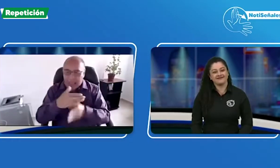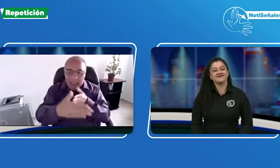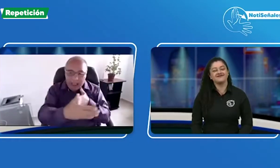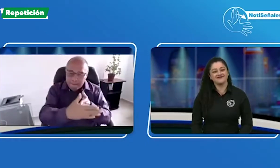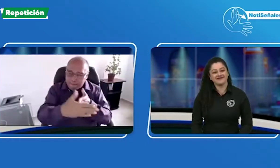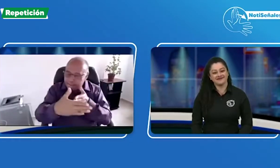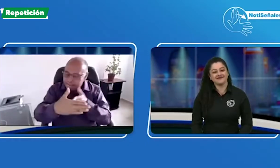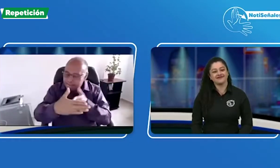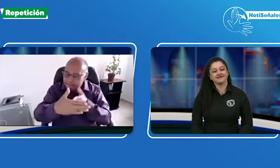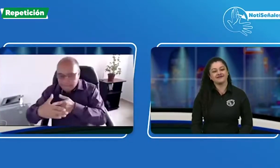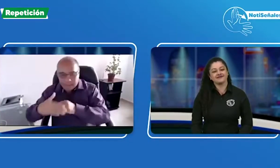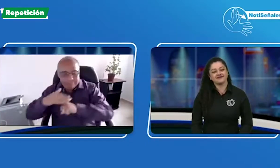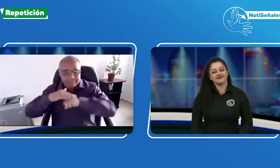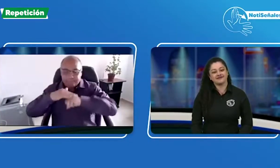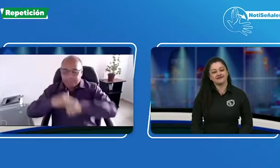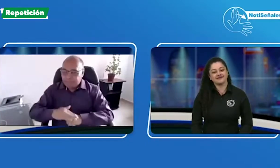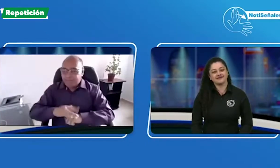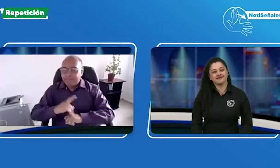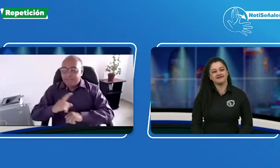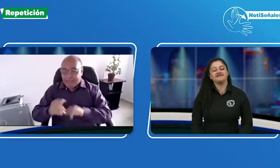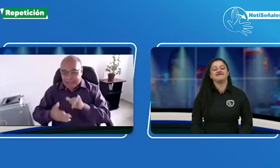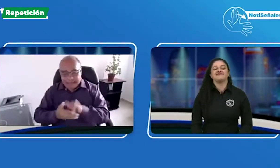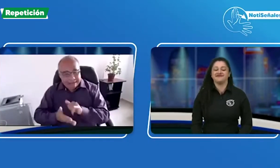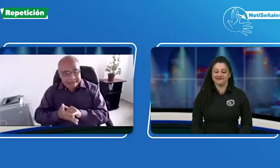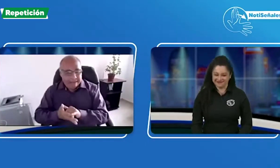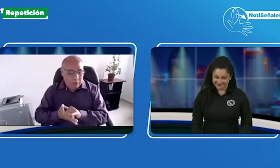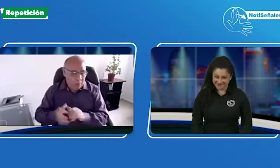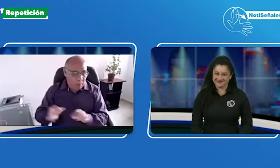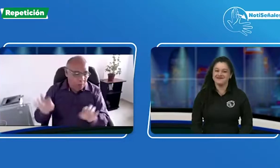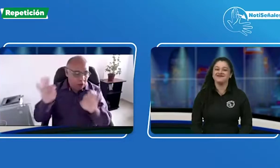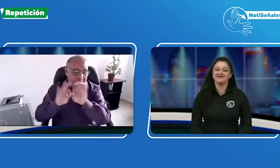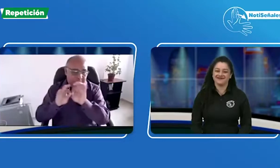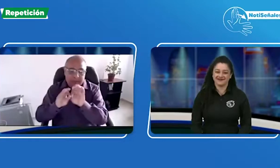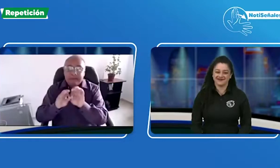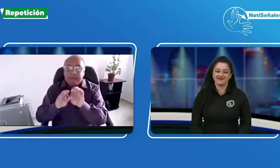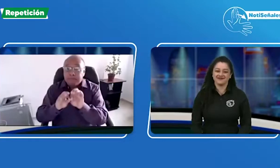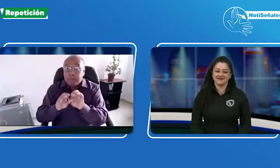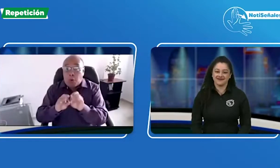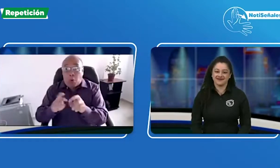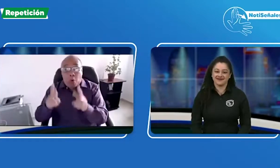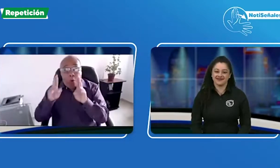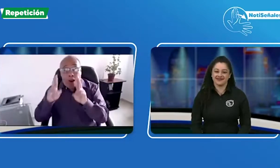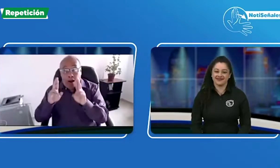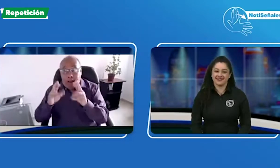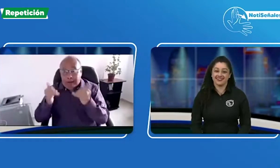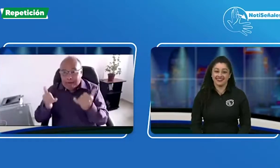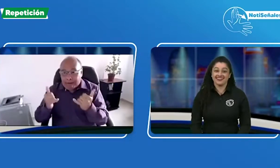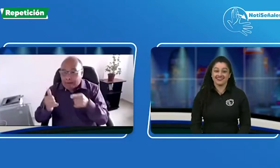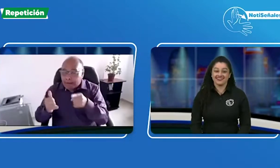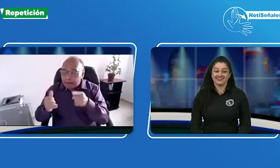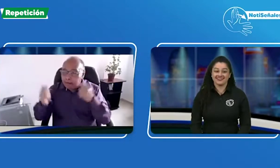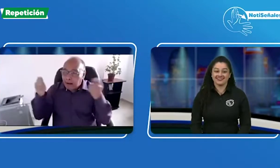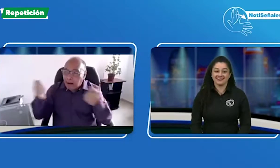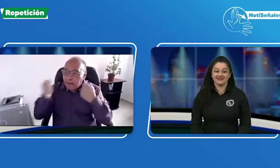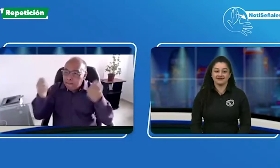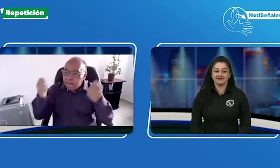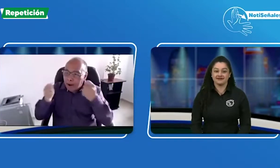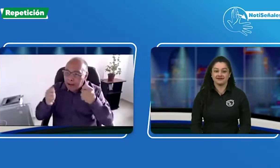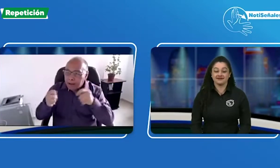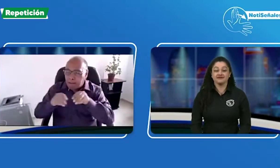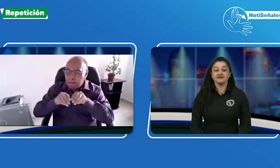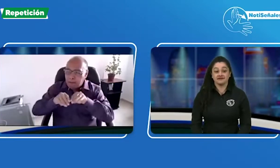De sin accesibilidad No hay derechos Una campaña supremamente importante